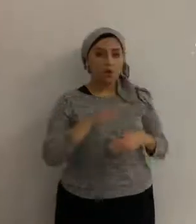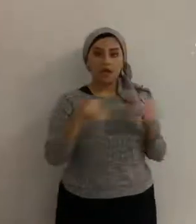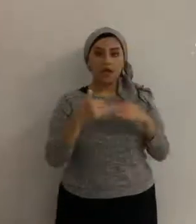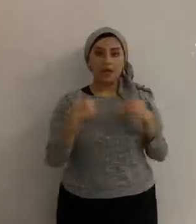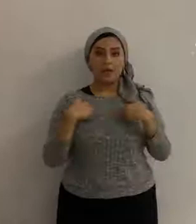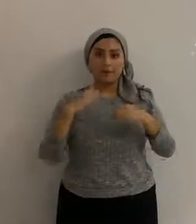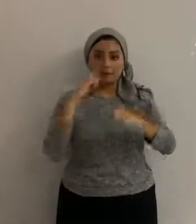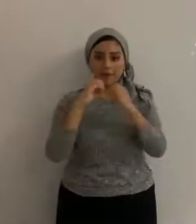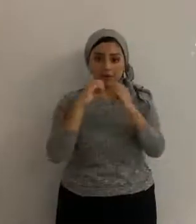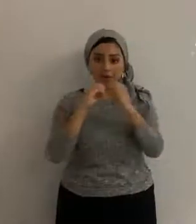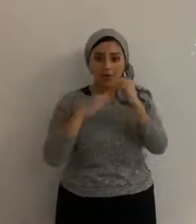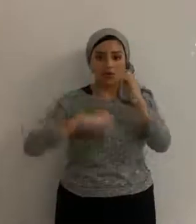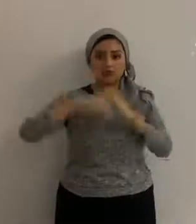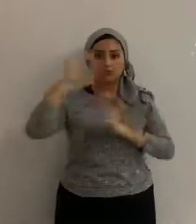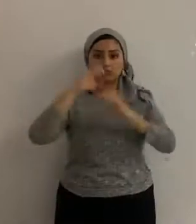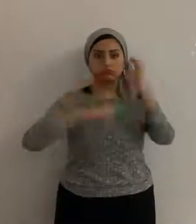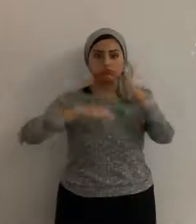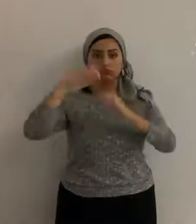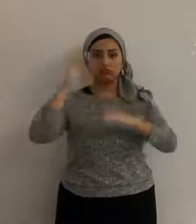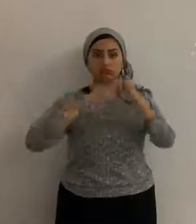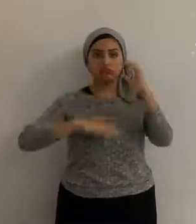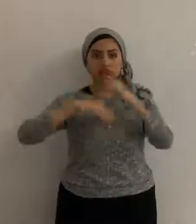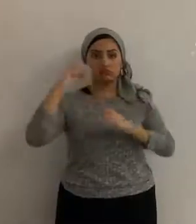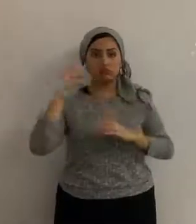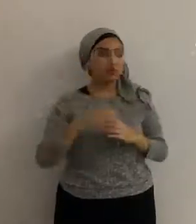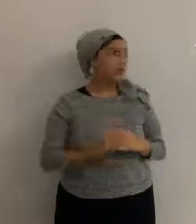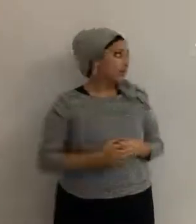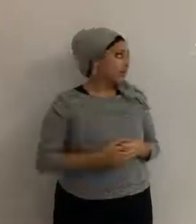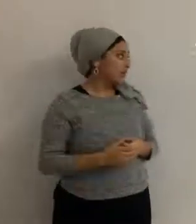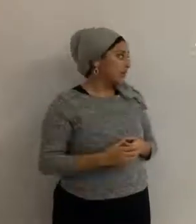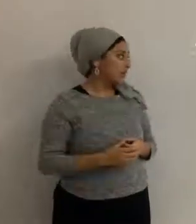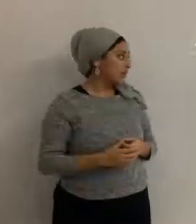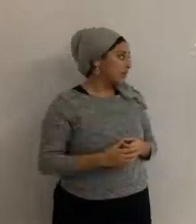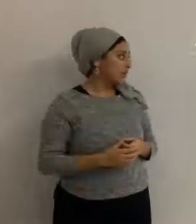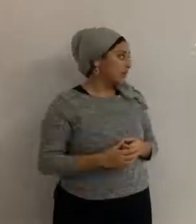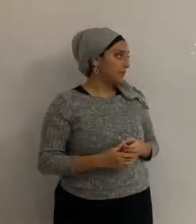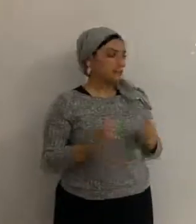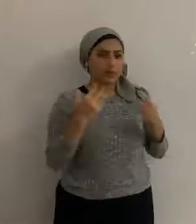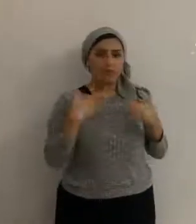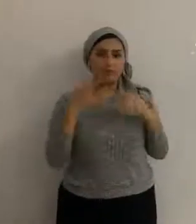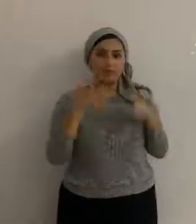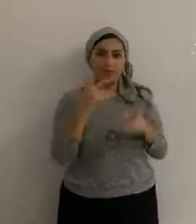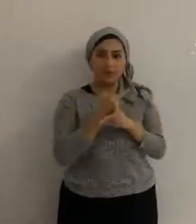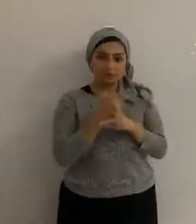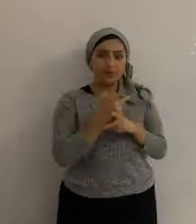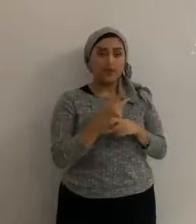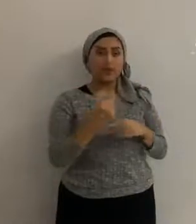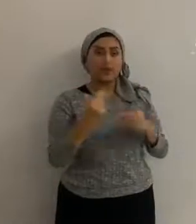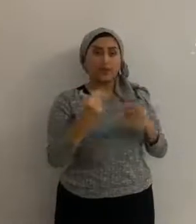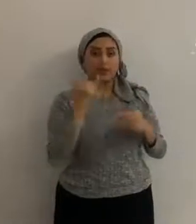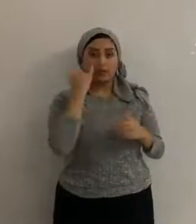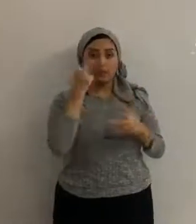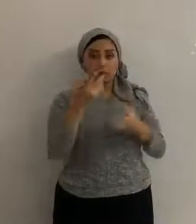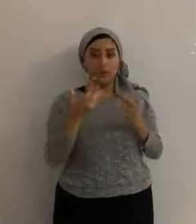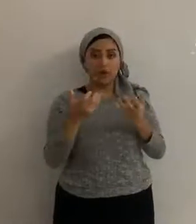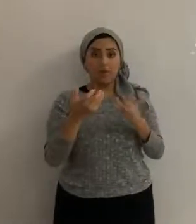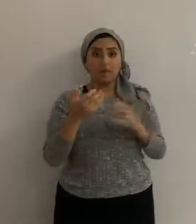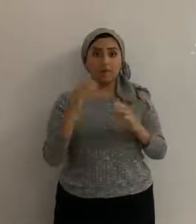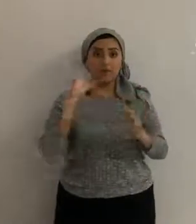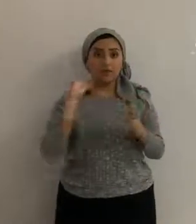demás, se ha ido renovando, etcétera. Se han mantenido muchas estructuras, y ahí está, por si quieres tomar una fotografía, lo que era